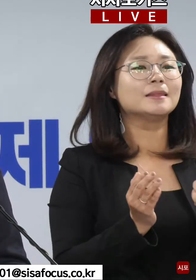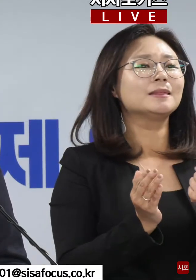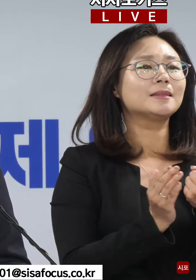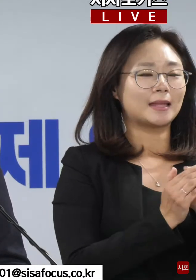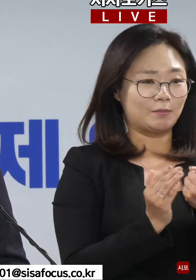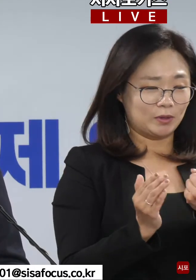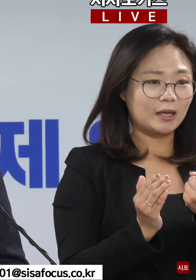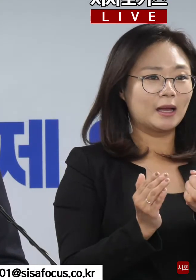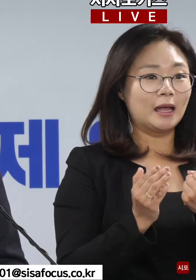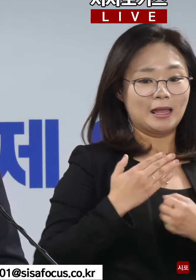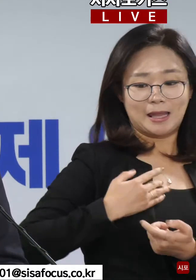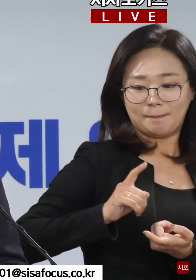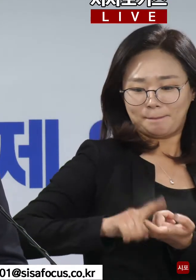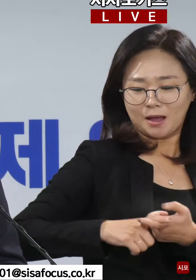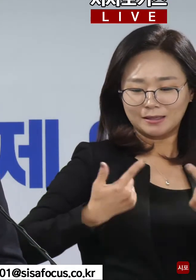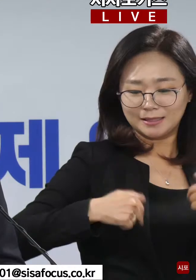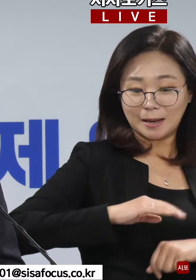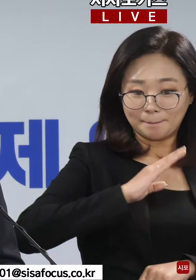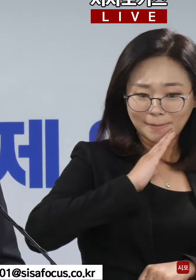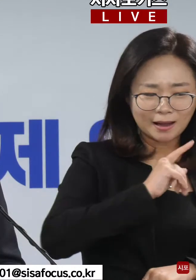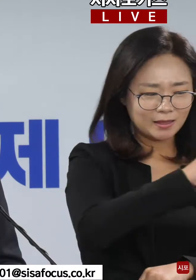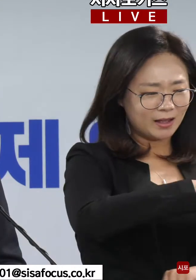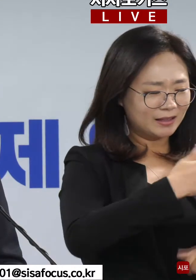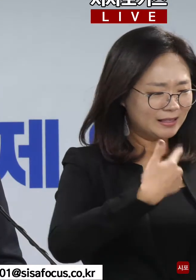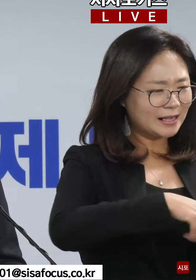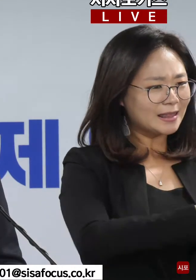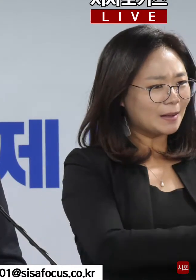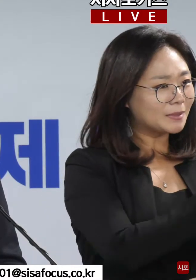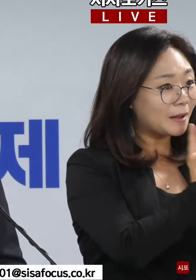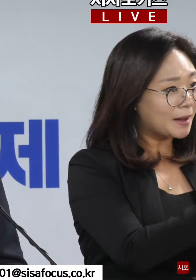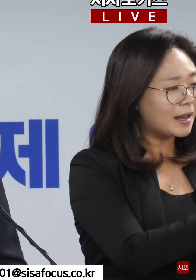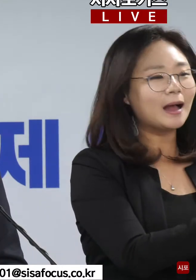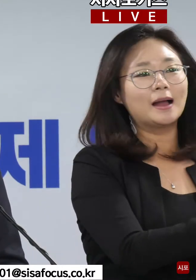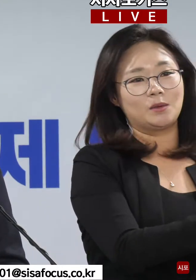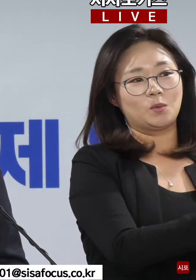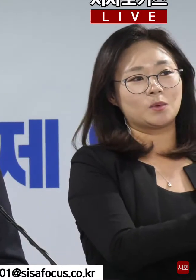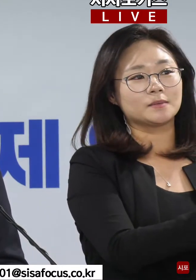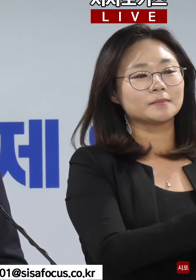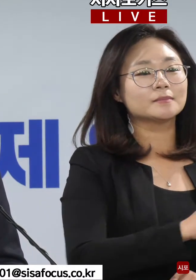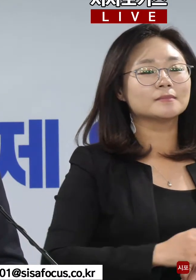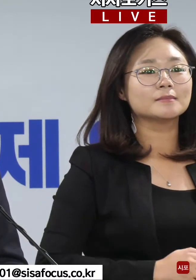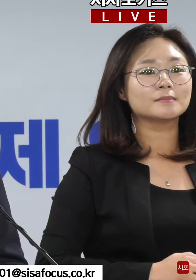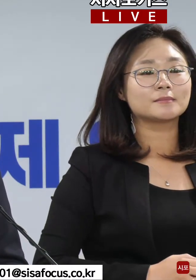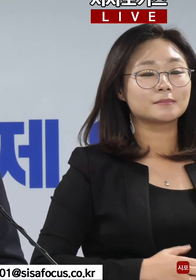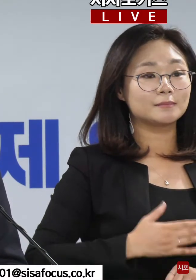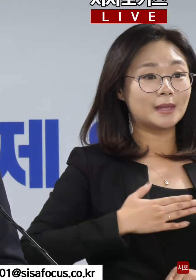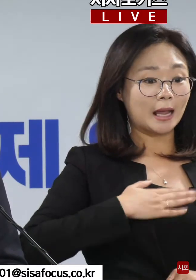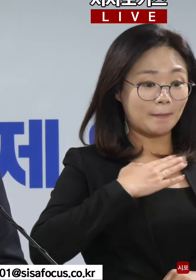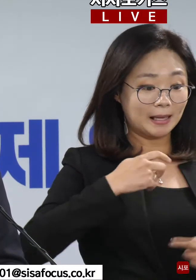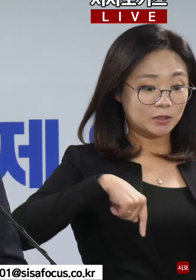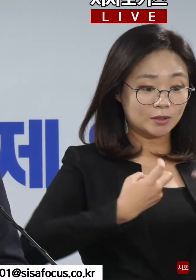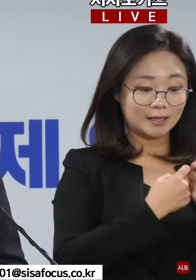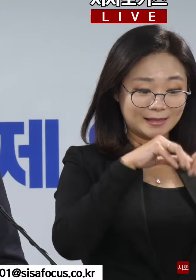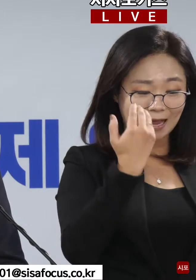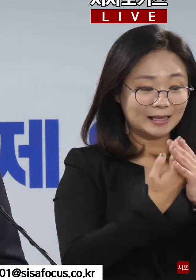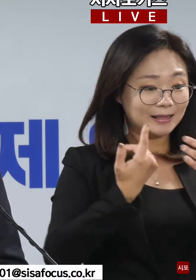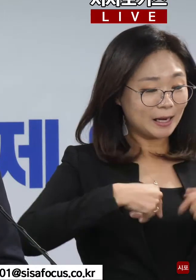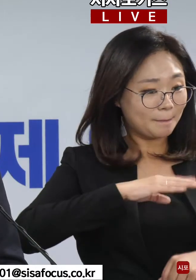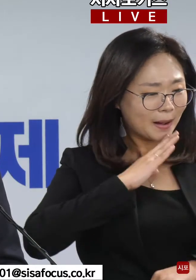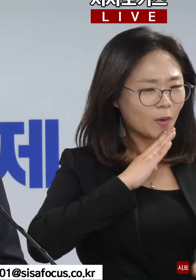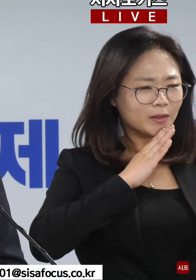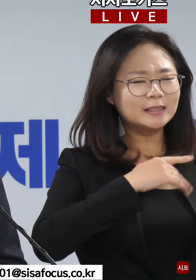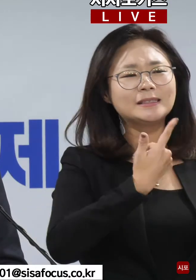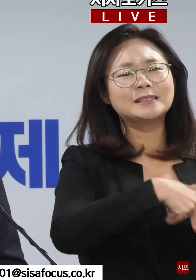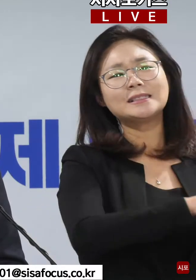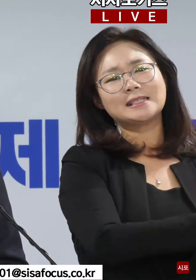빠져서 내 편은 언제나 옳고 상대편은 언제나 나쁘다. 그리고 내가 하는 정책은 다 옳고 상대가 하는 정책은